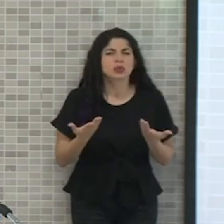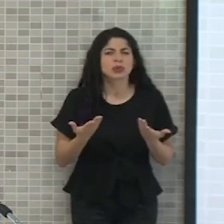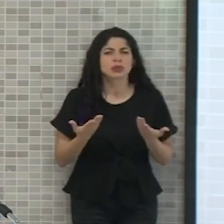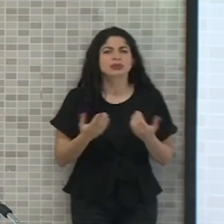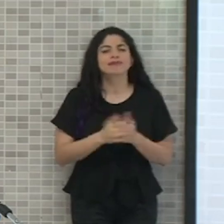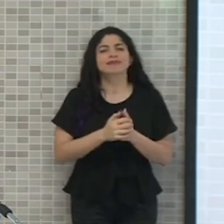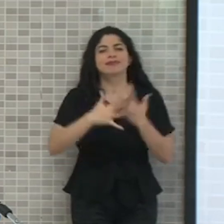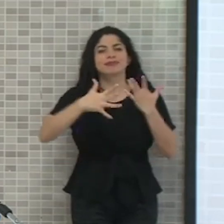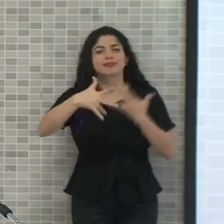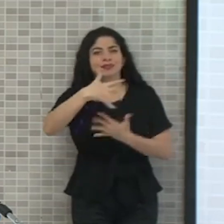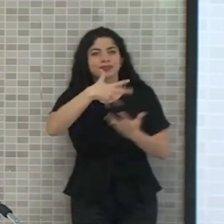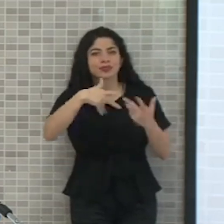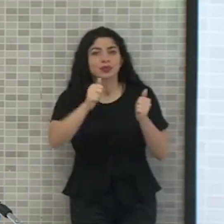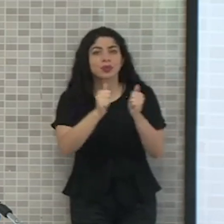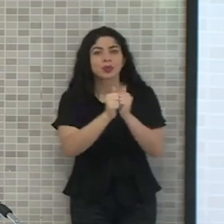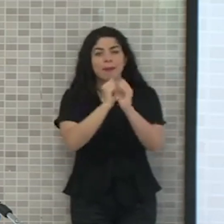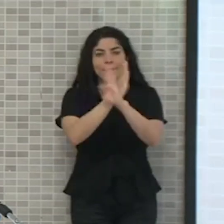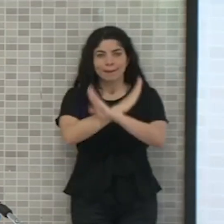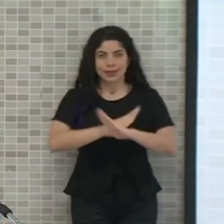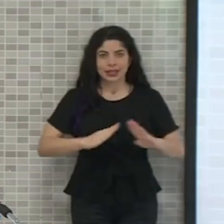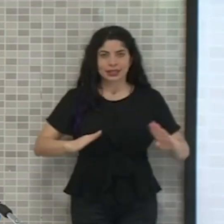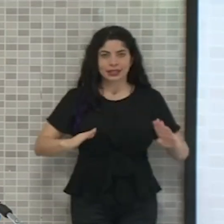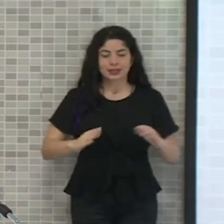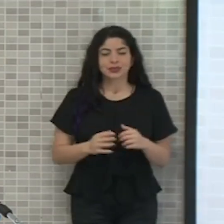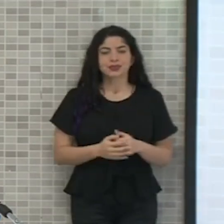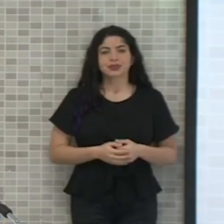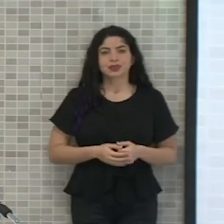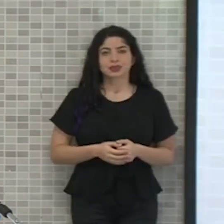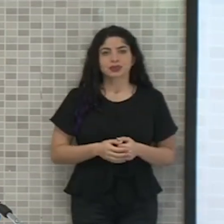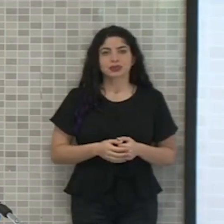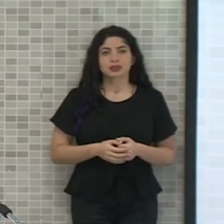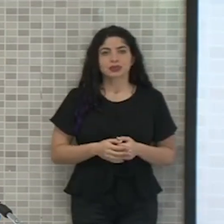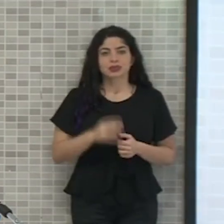la convivencia pacífica.